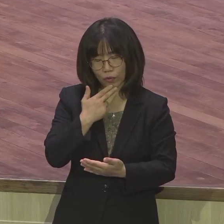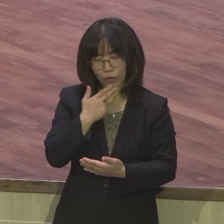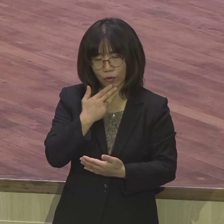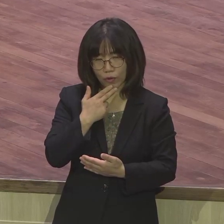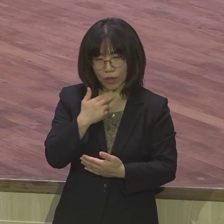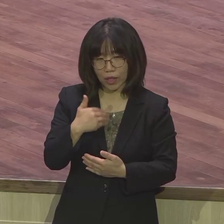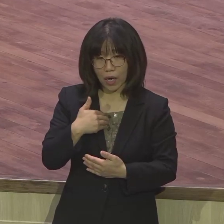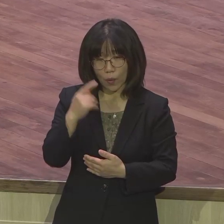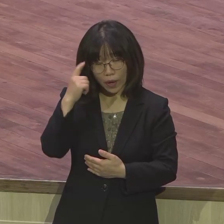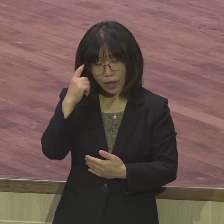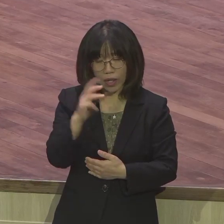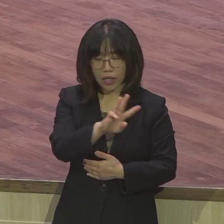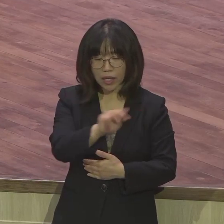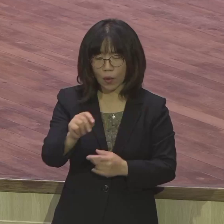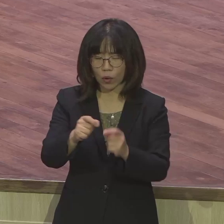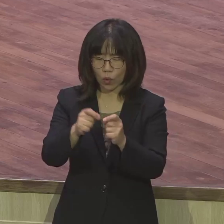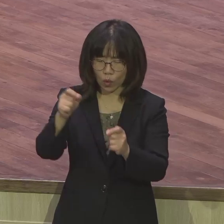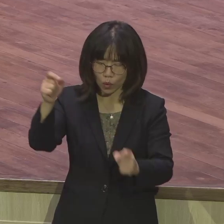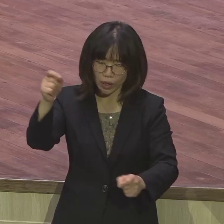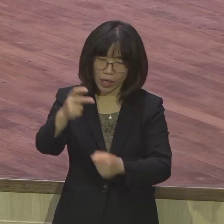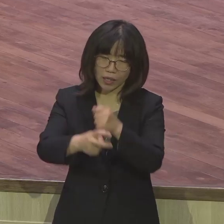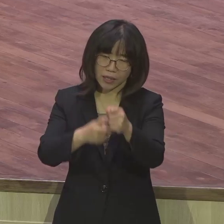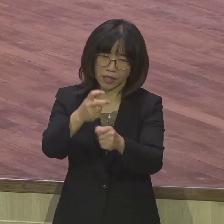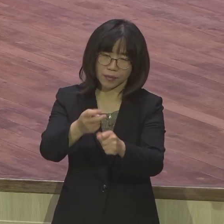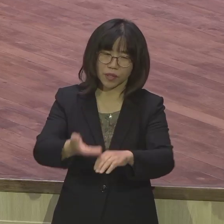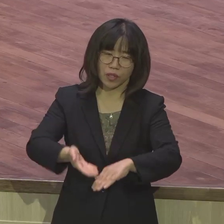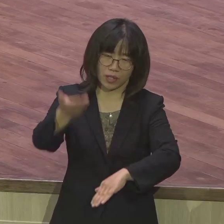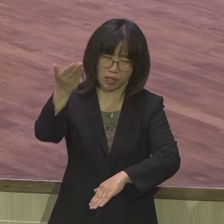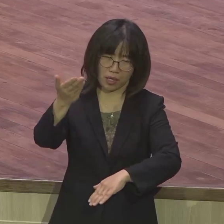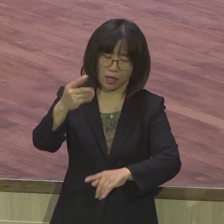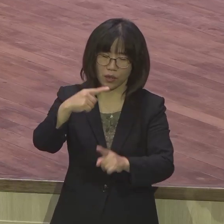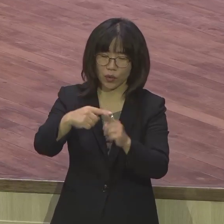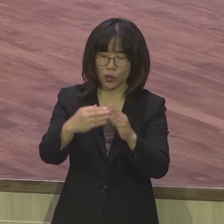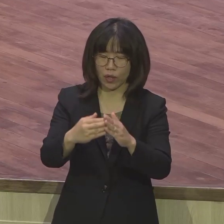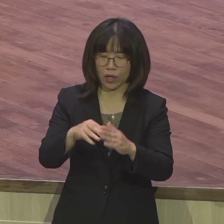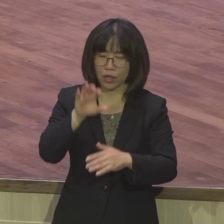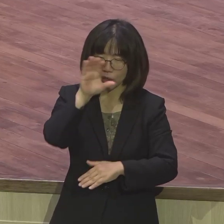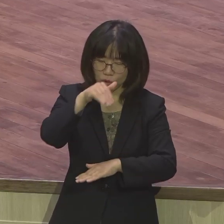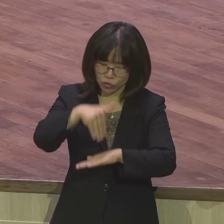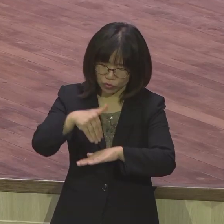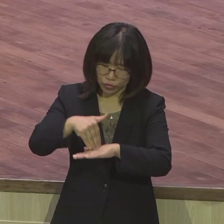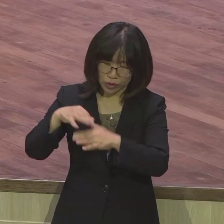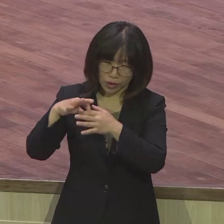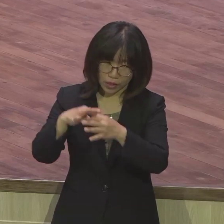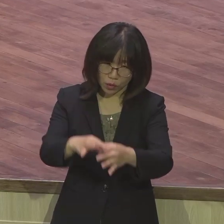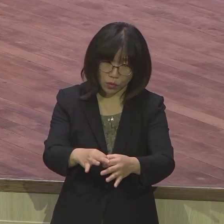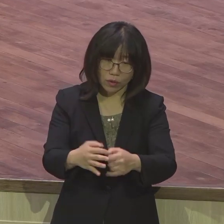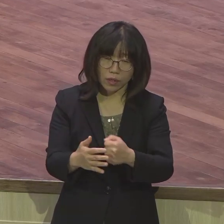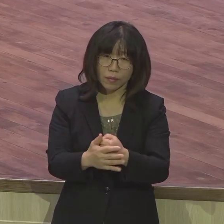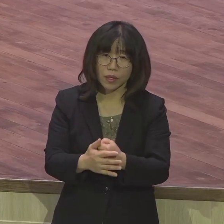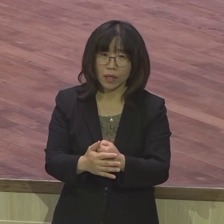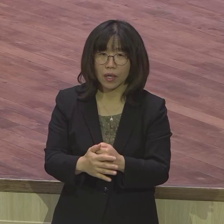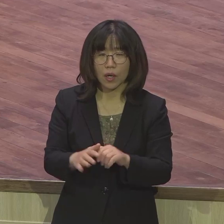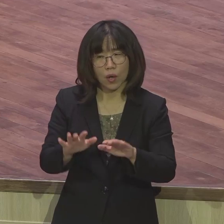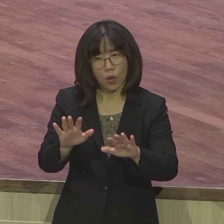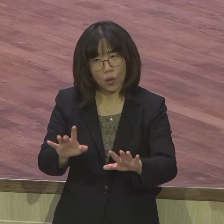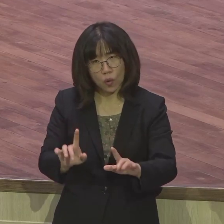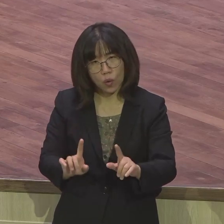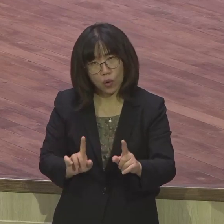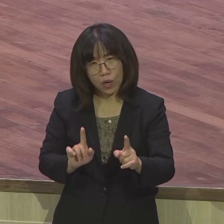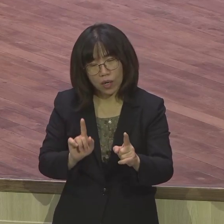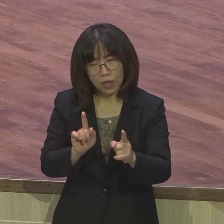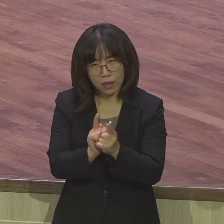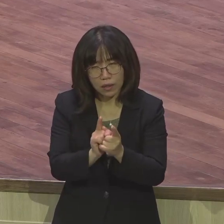시간을 보냈잖아요. 훈련받았잖아요. 20년이나 넘은 세월을 여기서 우리 교회에서 훈련받았잖아요. 그런데 올해 이